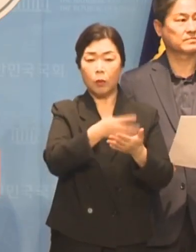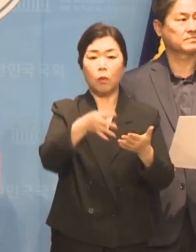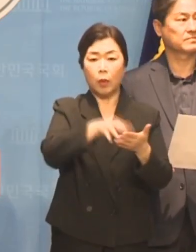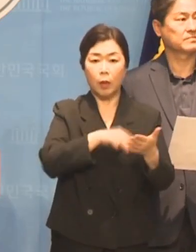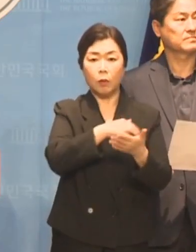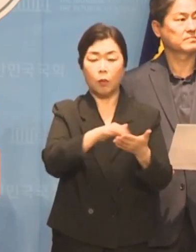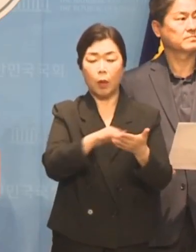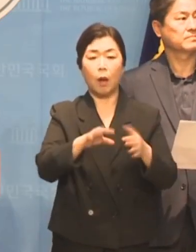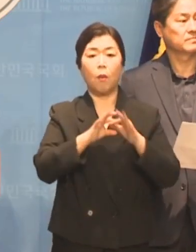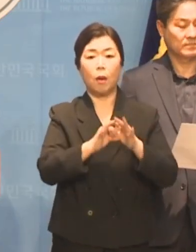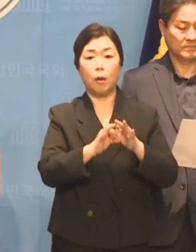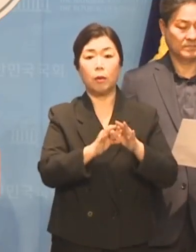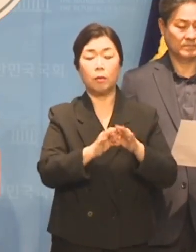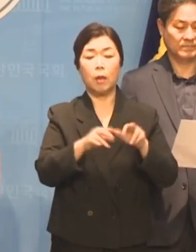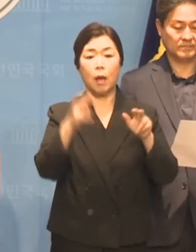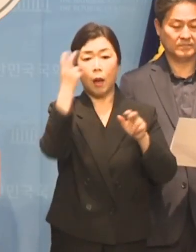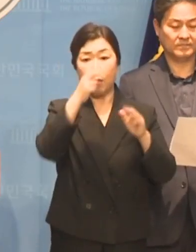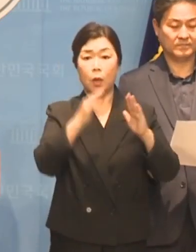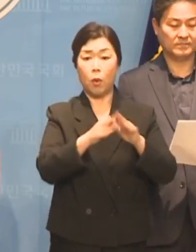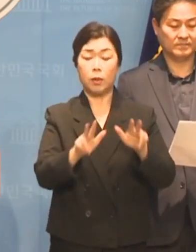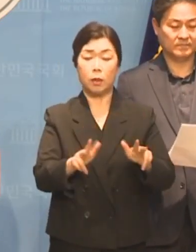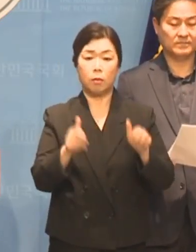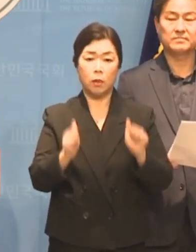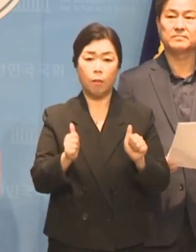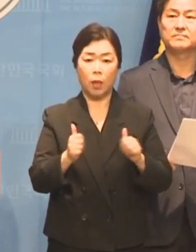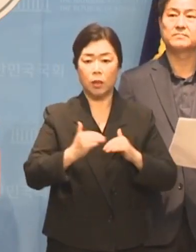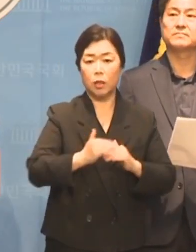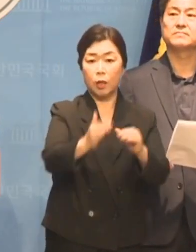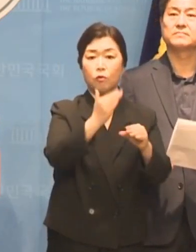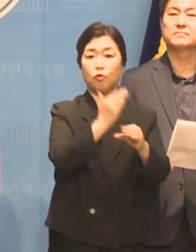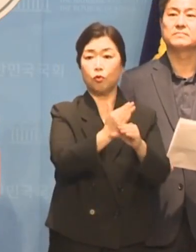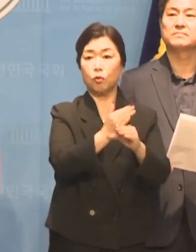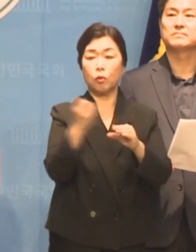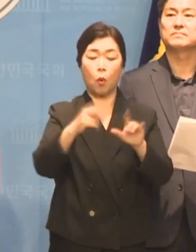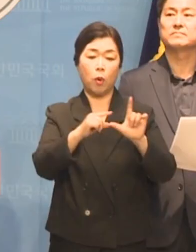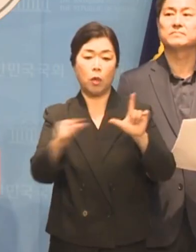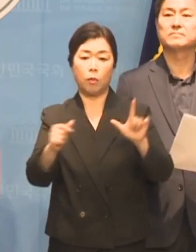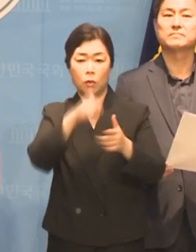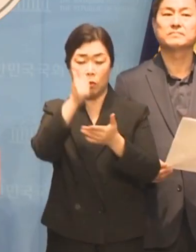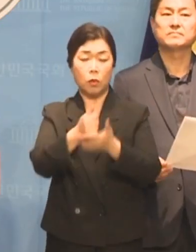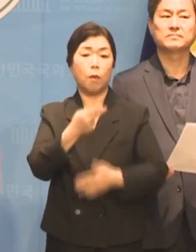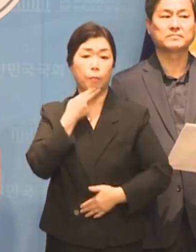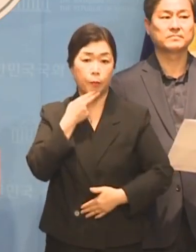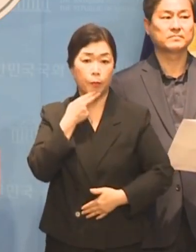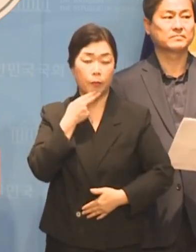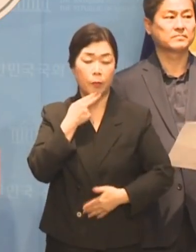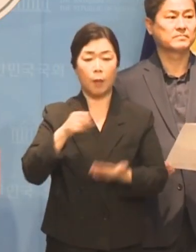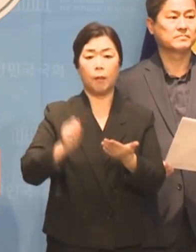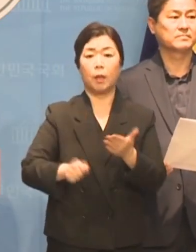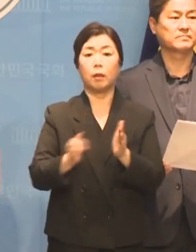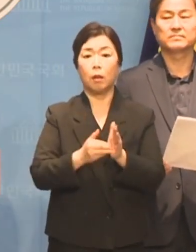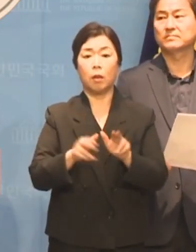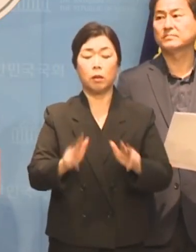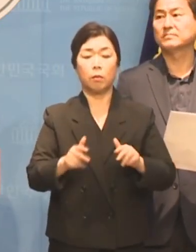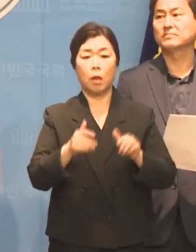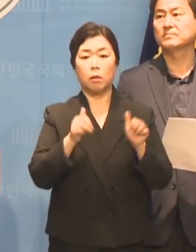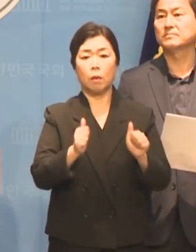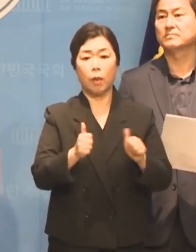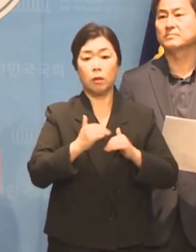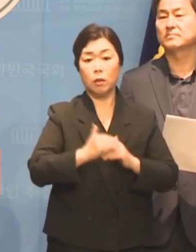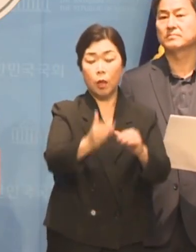감사에 의해서 현재 재판이 진행되고 있고 일부는 무죄가 났고, 현재는 재판이 진행되고 있는